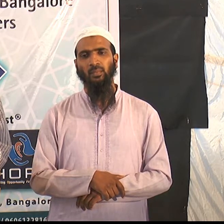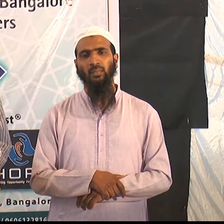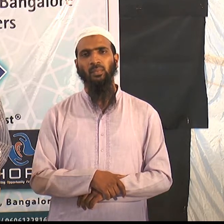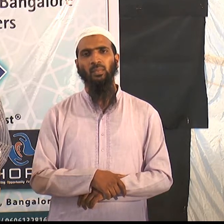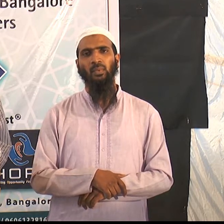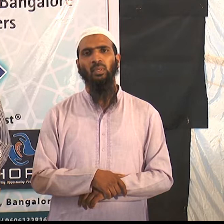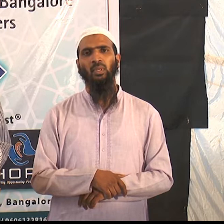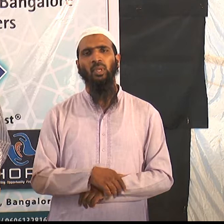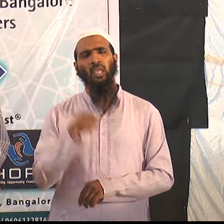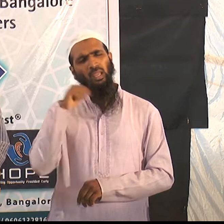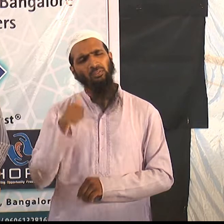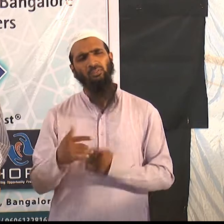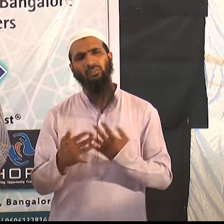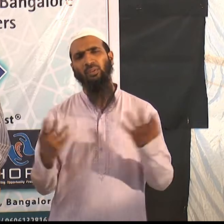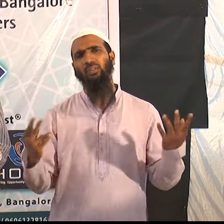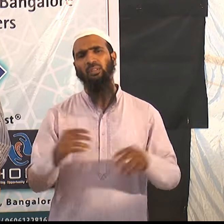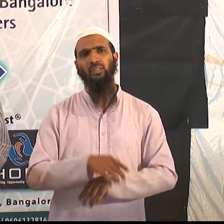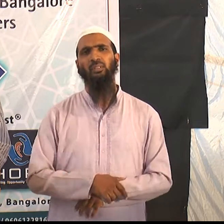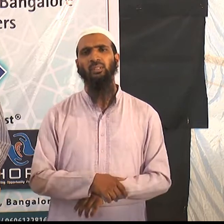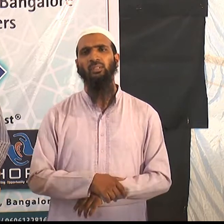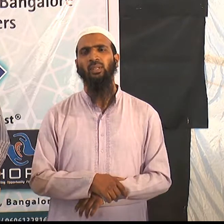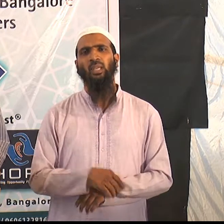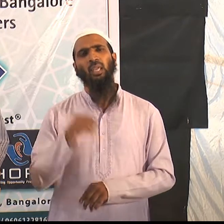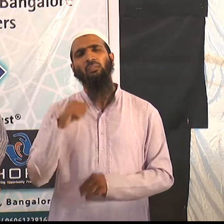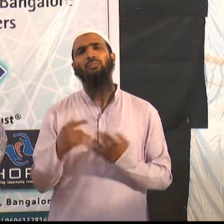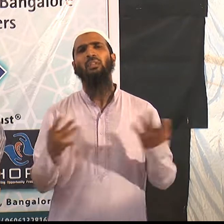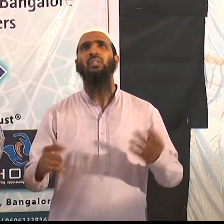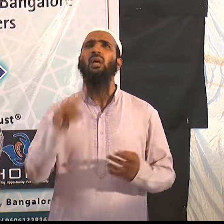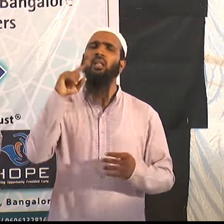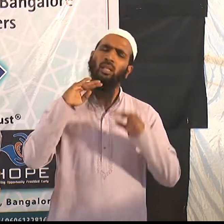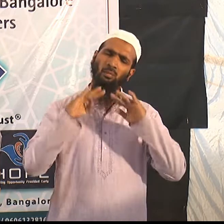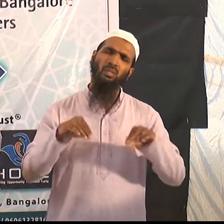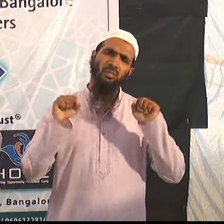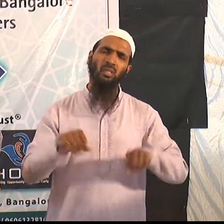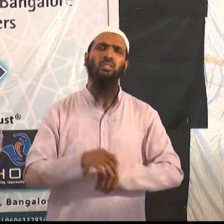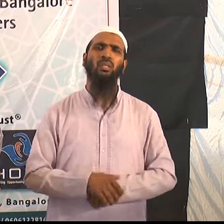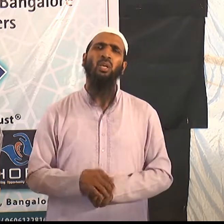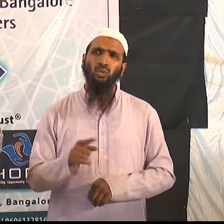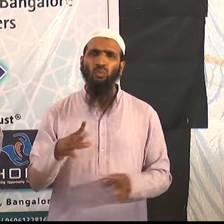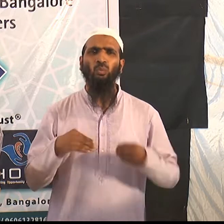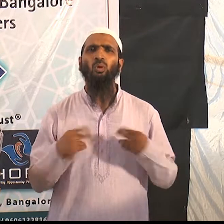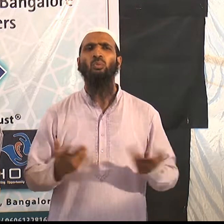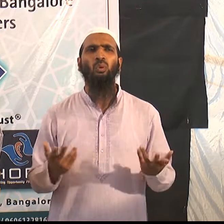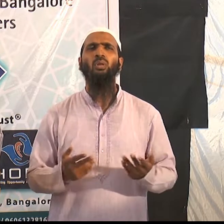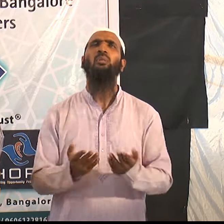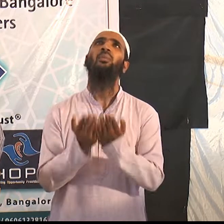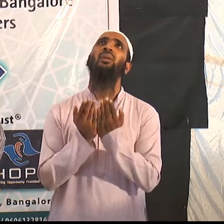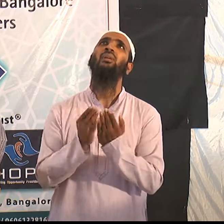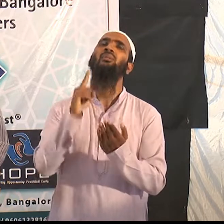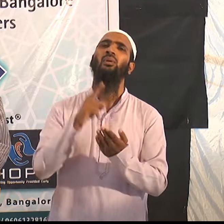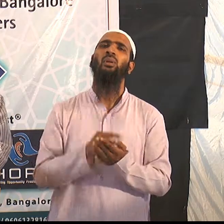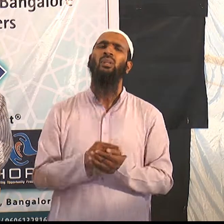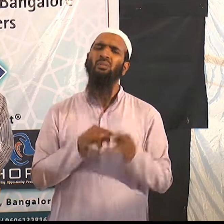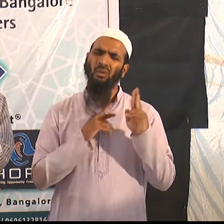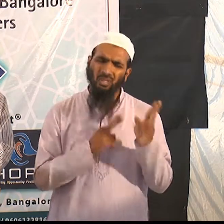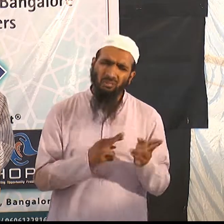हर चीज मुसब्बब सबब से मांगो, हर चीज मुसब्बब सबब से मांगो, मिन्नत से अदब से मांगो.